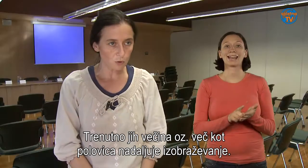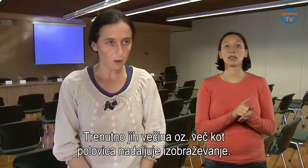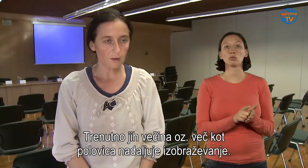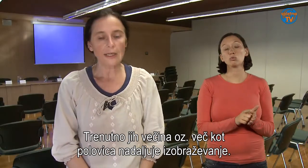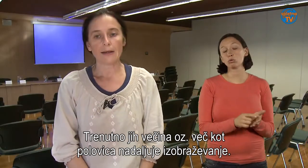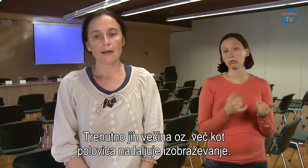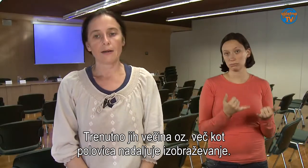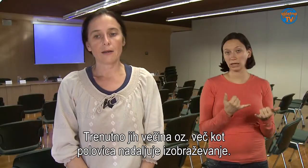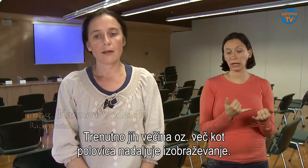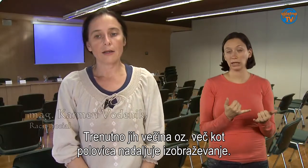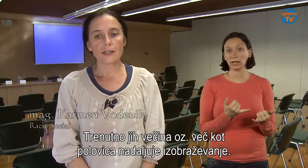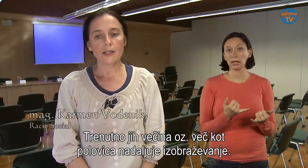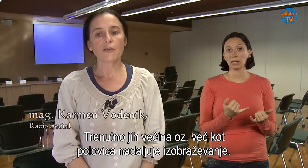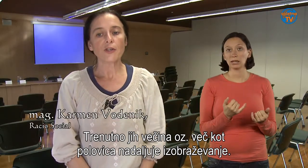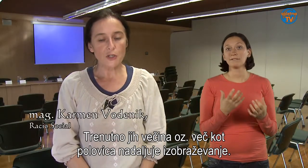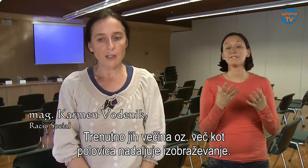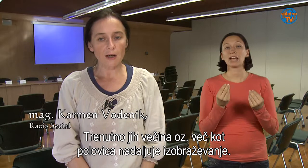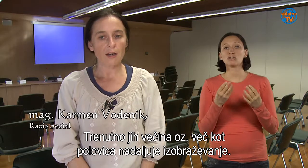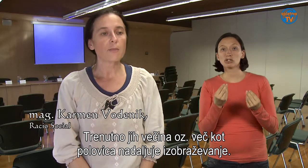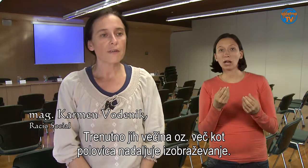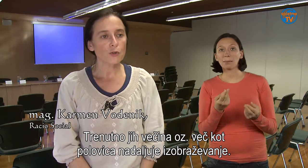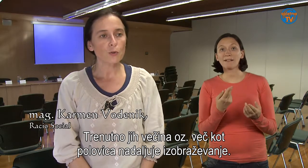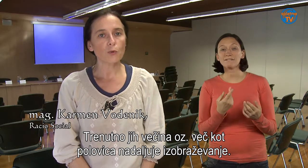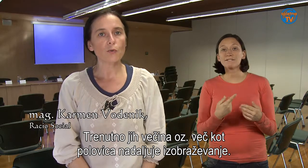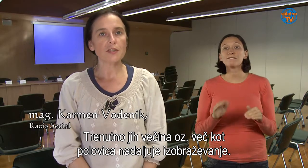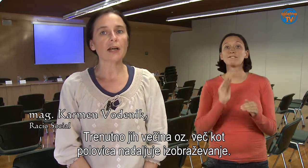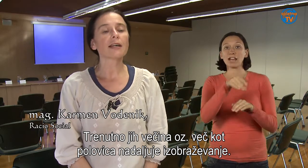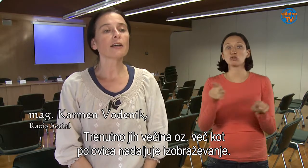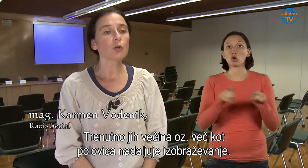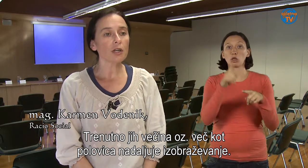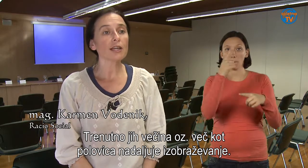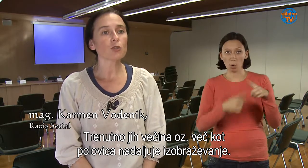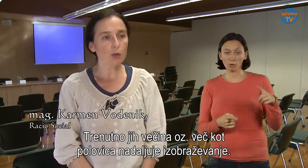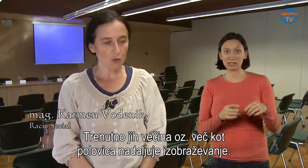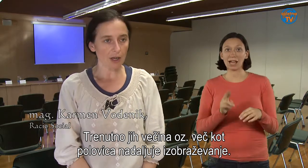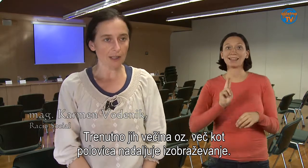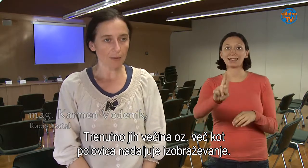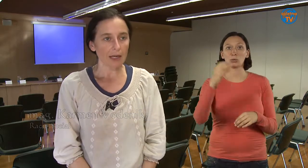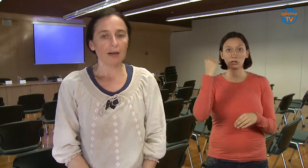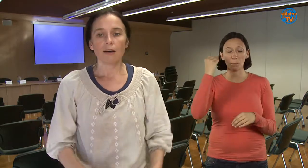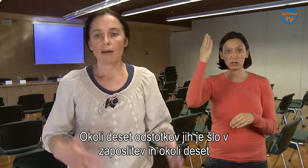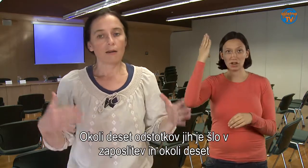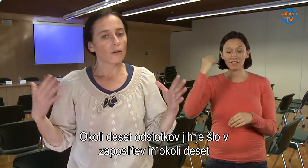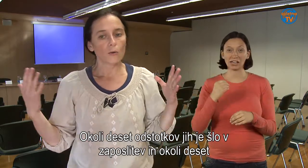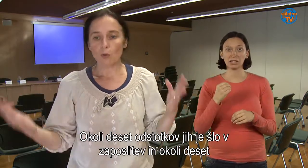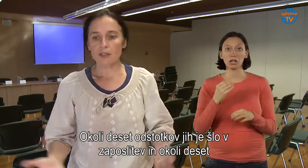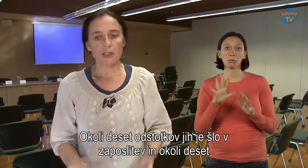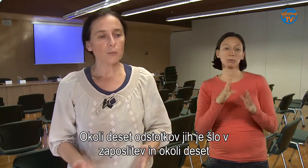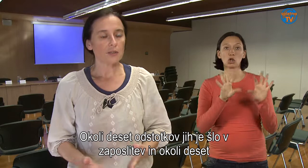Trenutno jih večina ali pa več kot polovica nadaljuje izobraževanje. Okrog